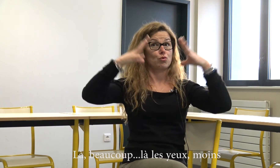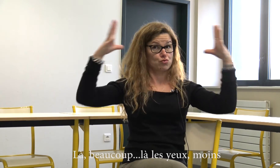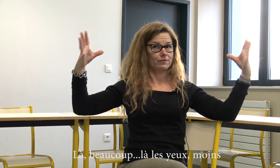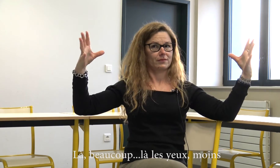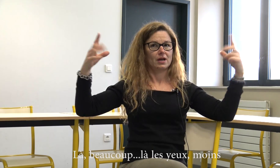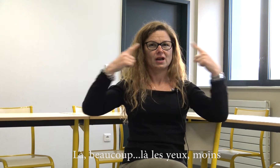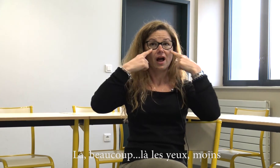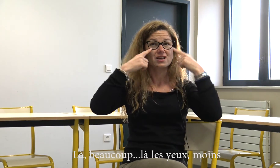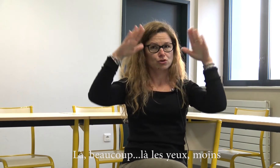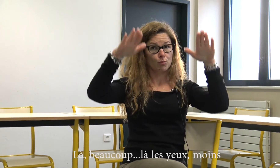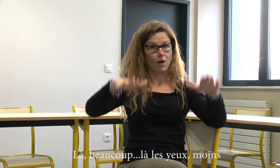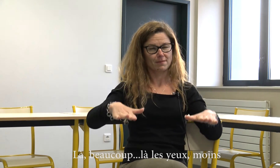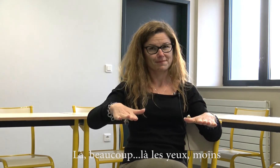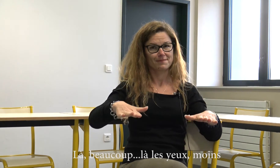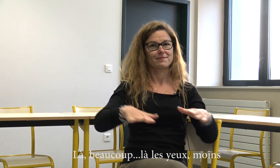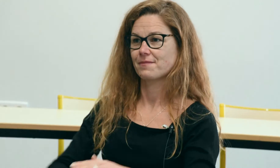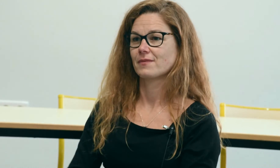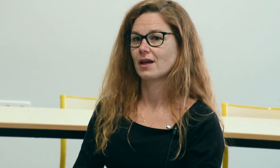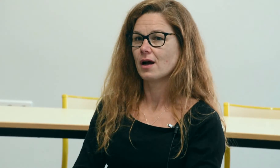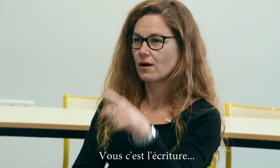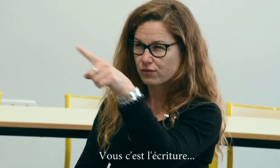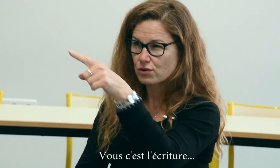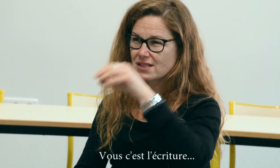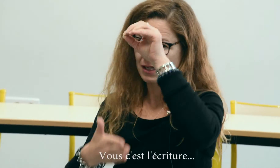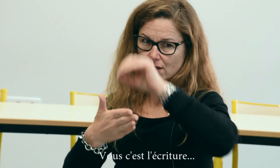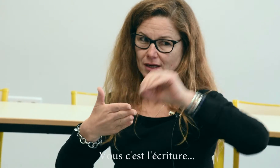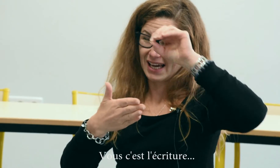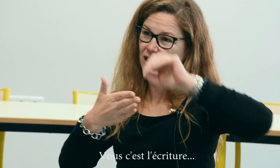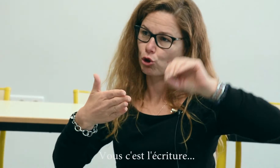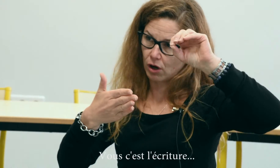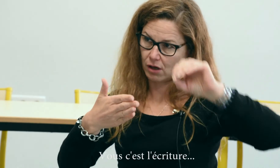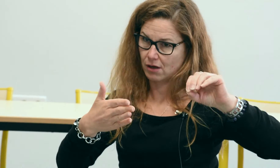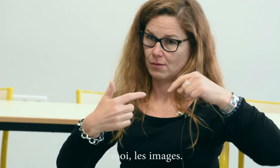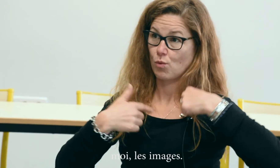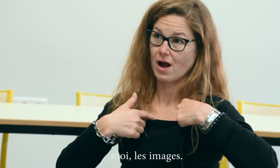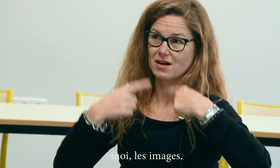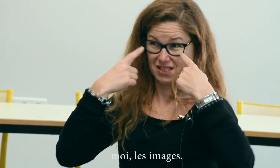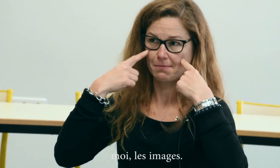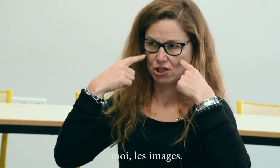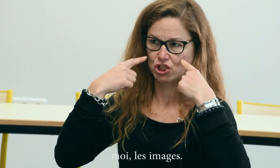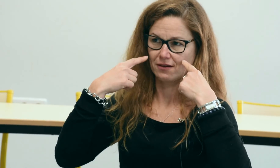Beaucoup. Là, les yeux, moins. Vous, c'est l'écriture, moi, les images.